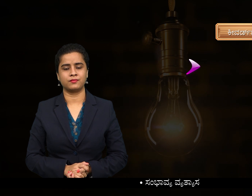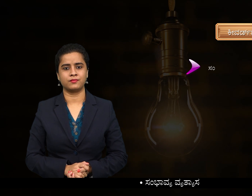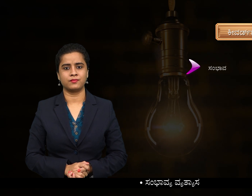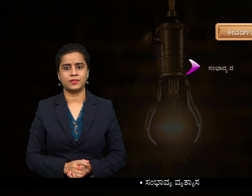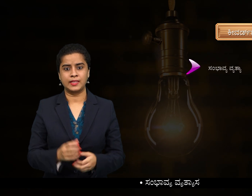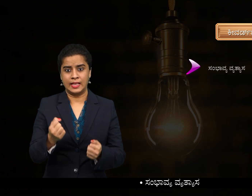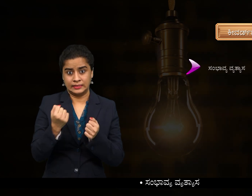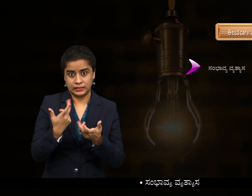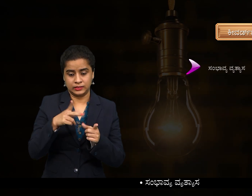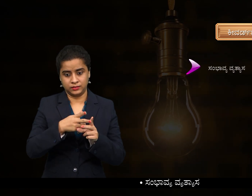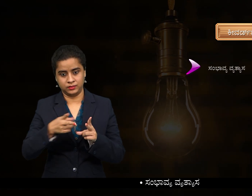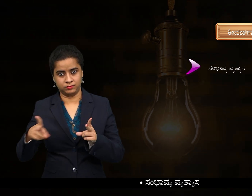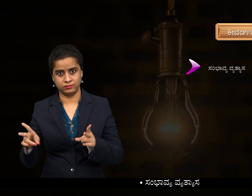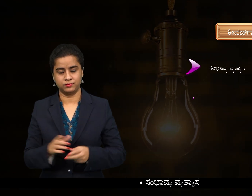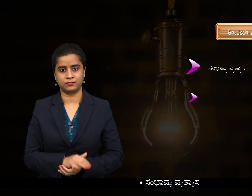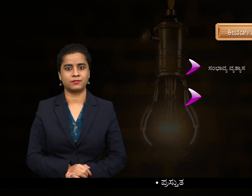ಸಂಭಾವ್ಯ ವ್ಯತ್ಯಾಸ,